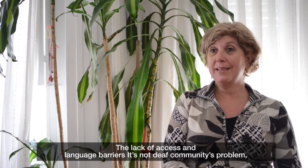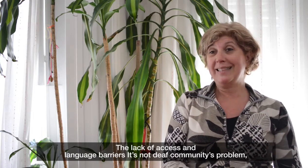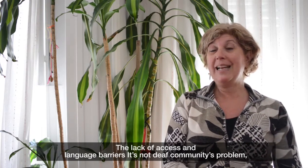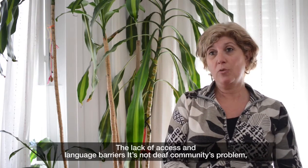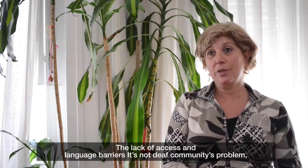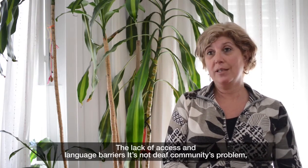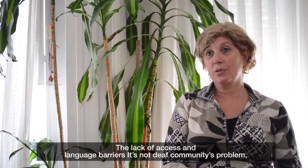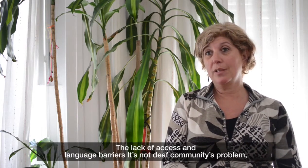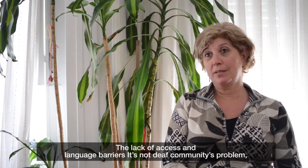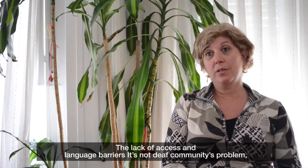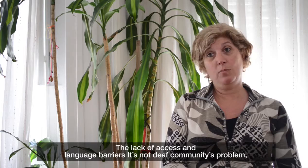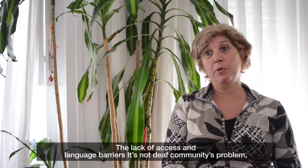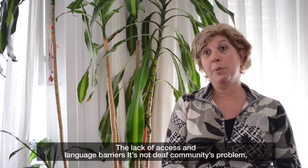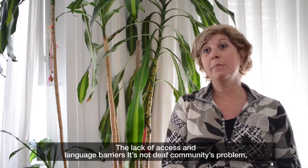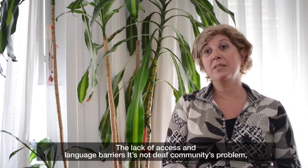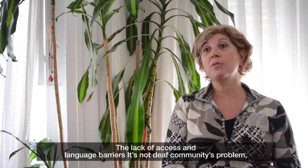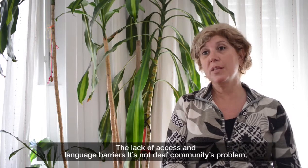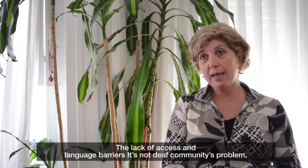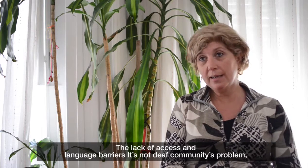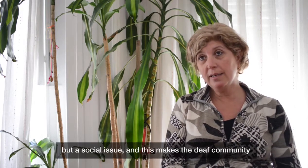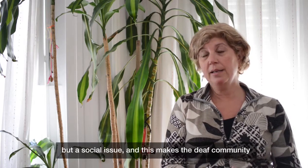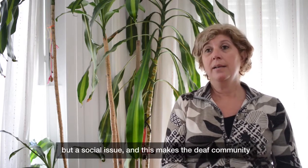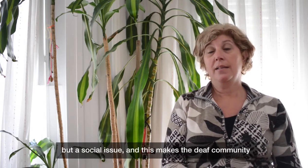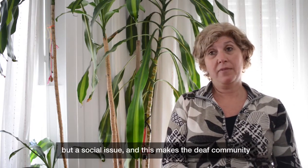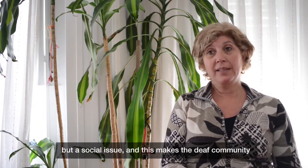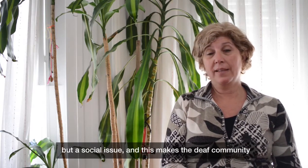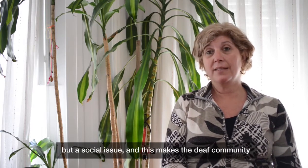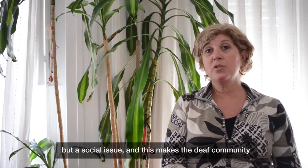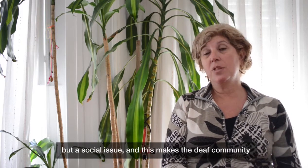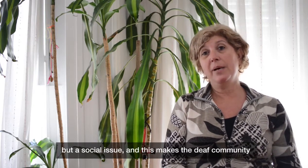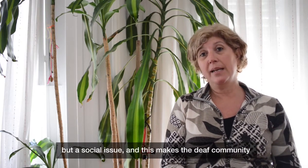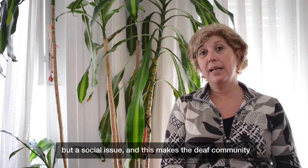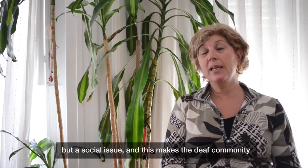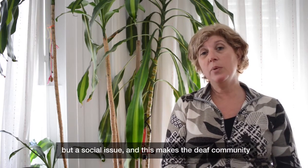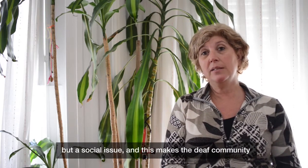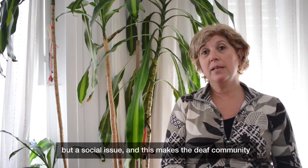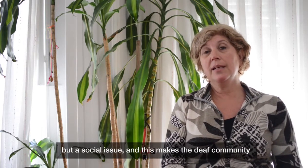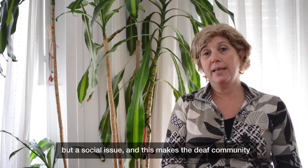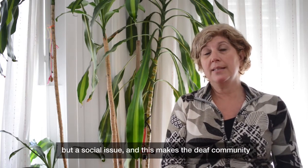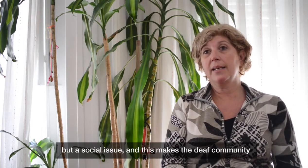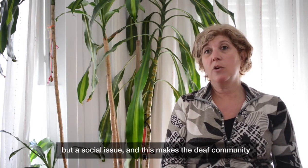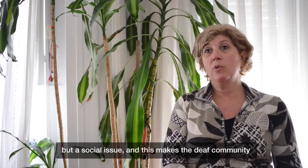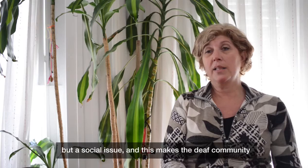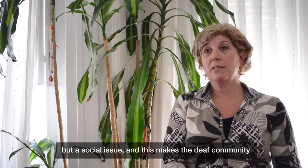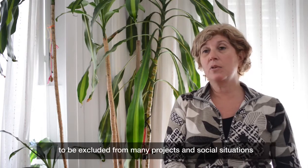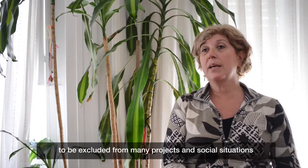de la comunidad sorda, sino que es un problema social de falta de acceso y de barreras lingüísticas que hace que la comunidad sorda